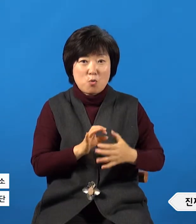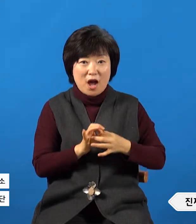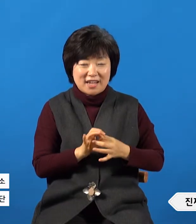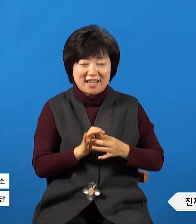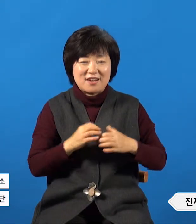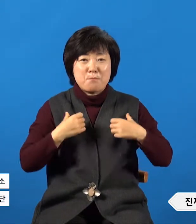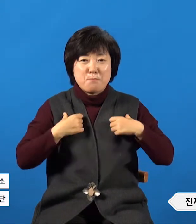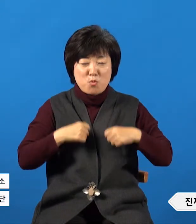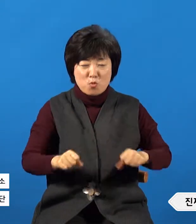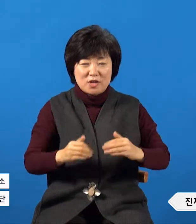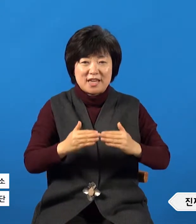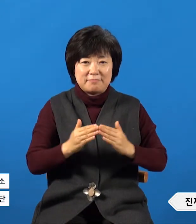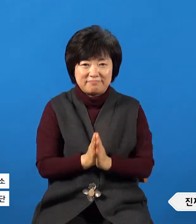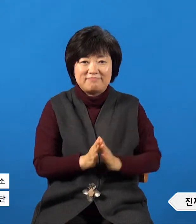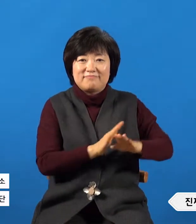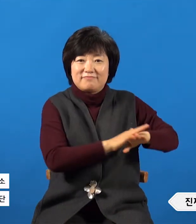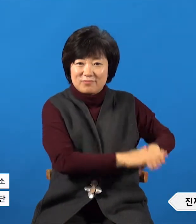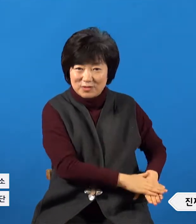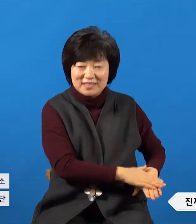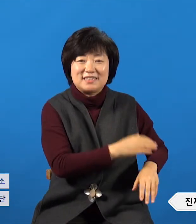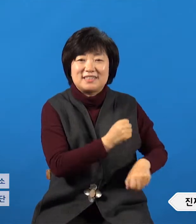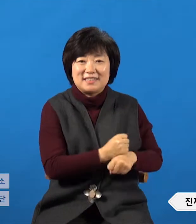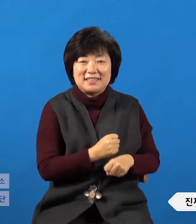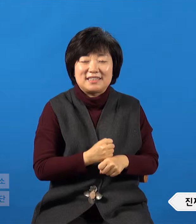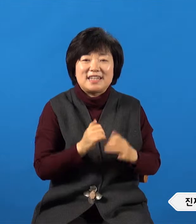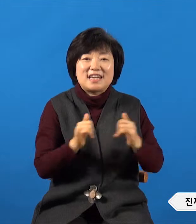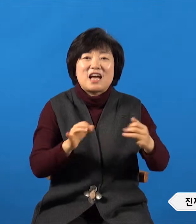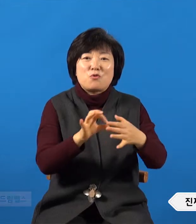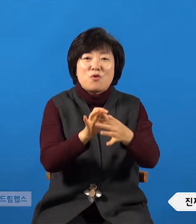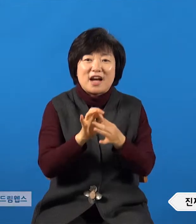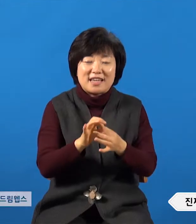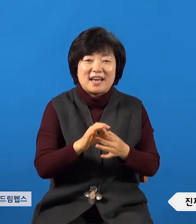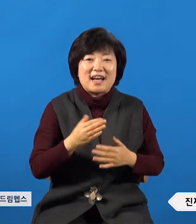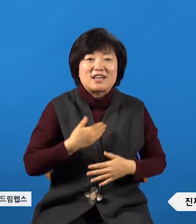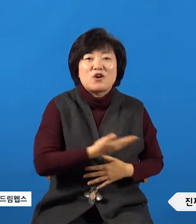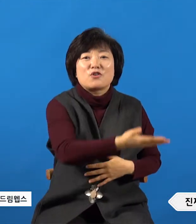관계를 내려놓는 인간관계, 여러분과